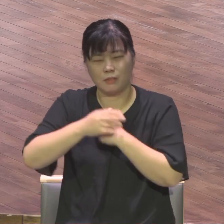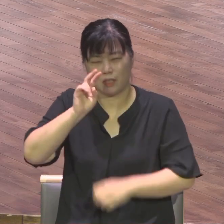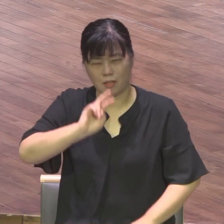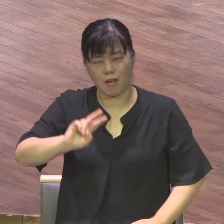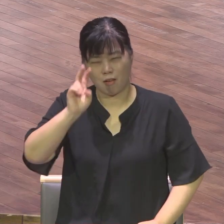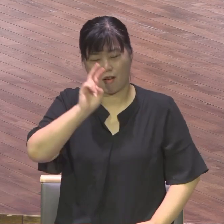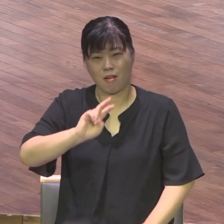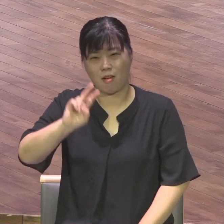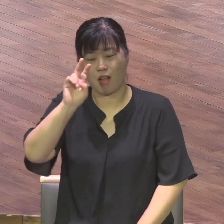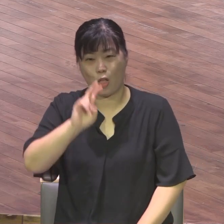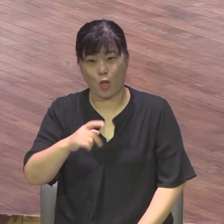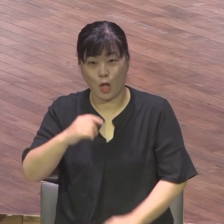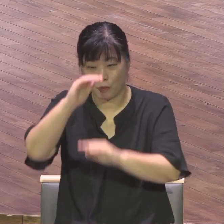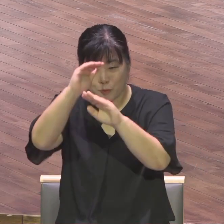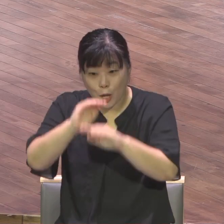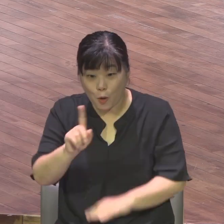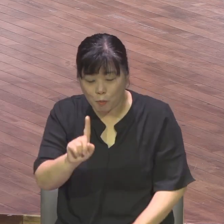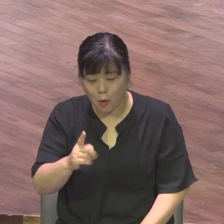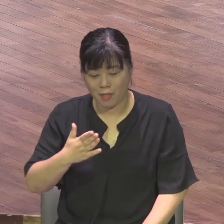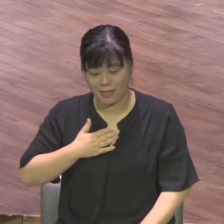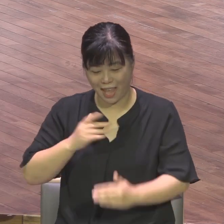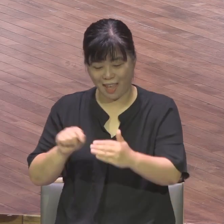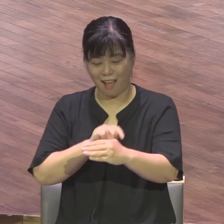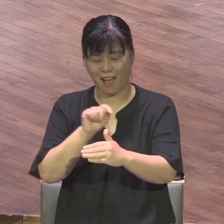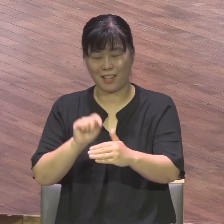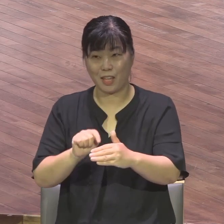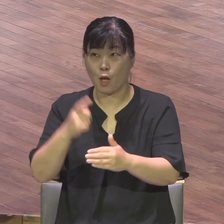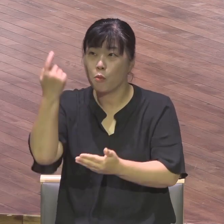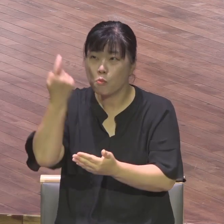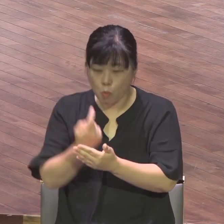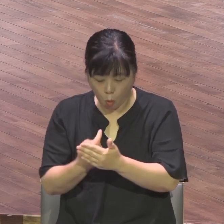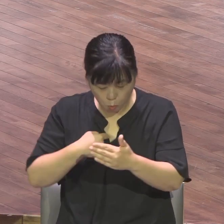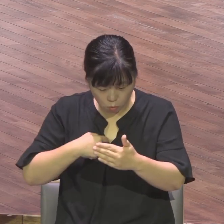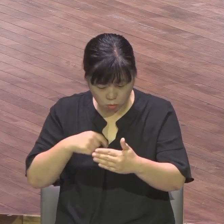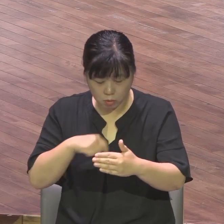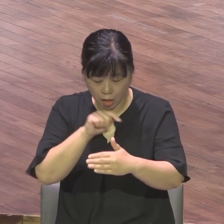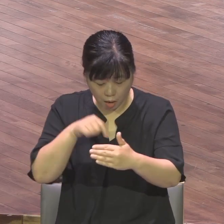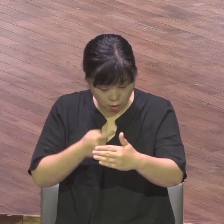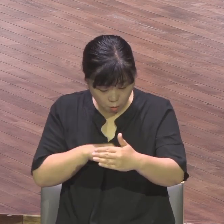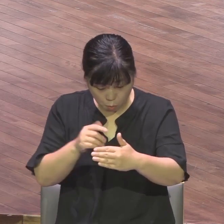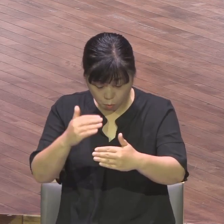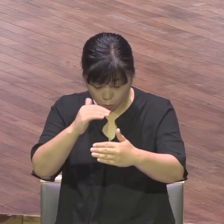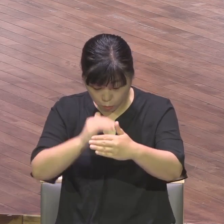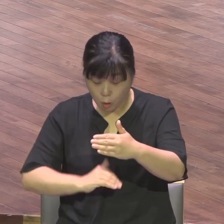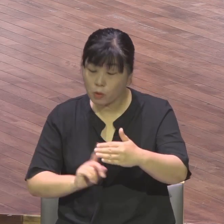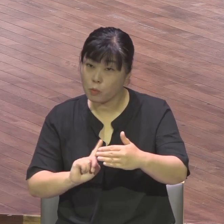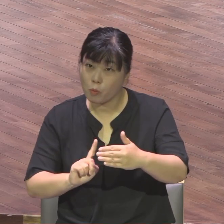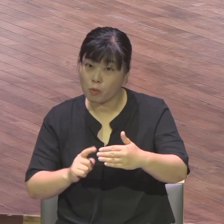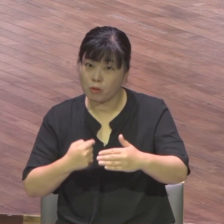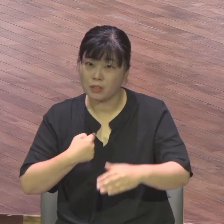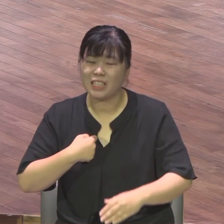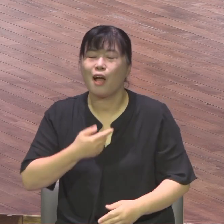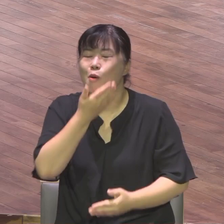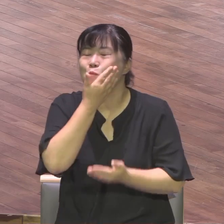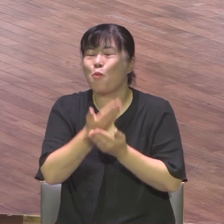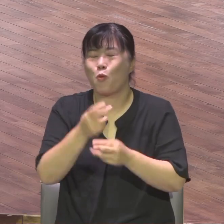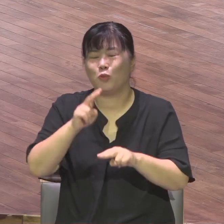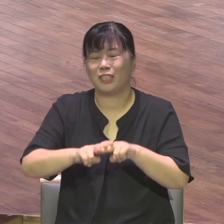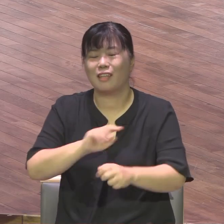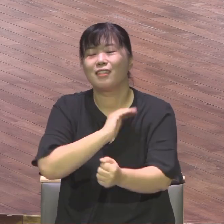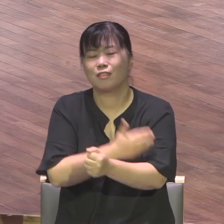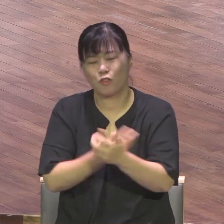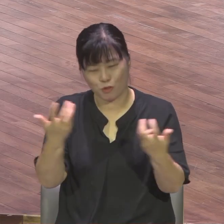좋습니다. 내 안에, 내 안에, 내 안에 뭐가 있냐 중요합니다. 내 안에 보좌의